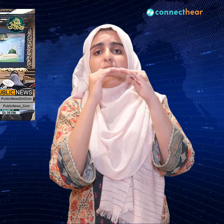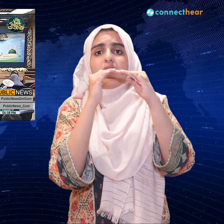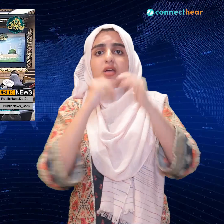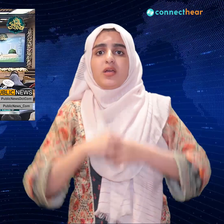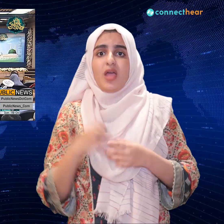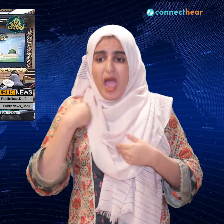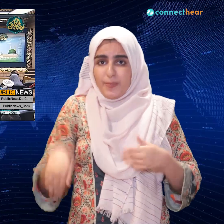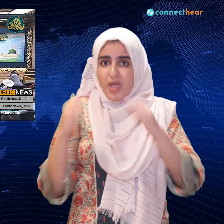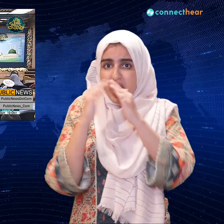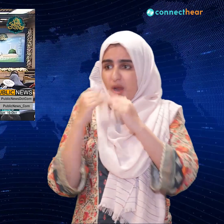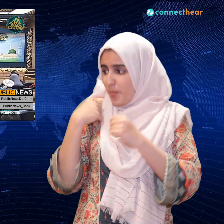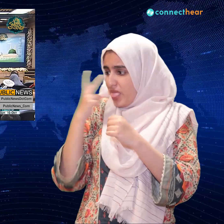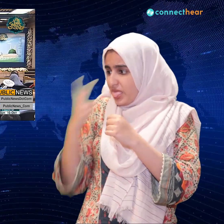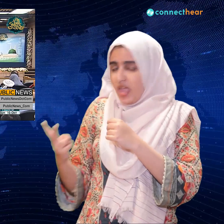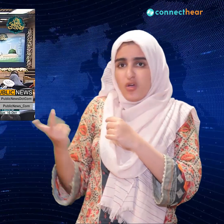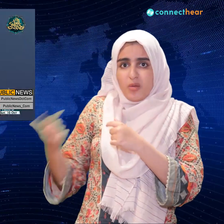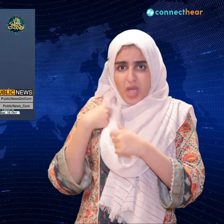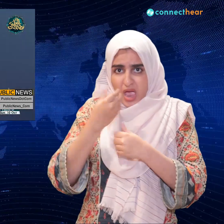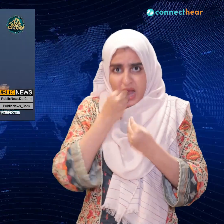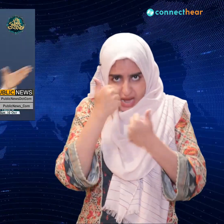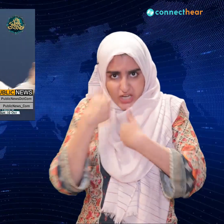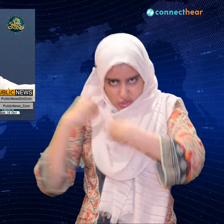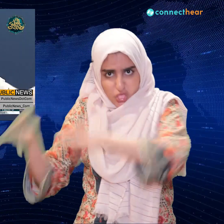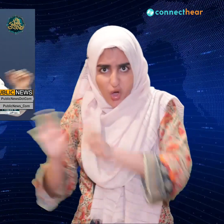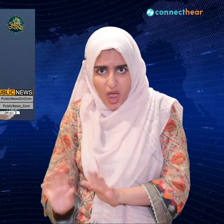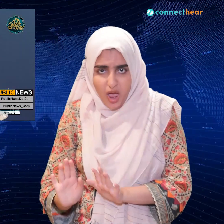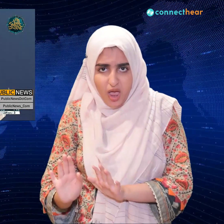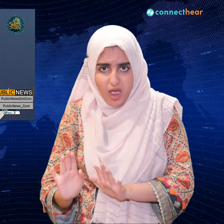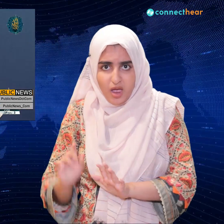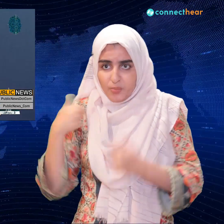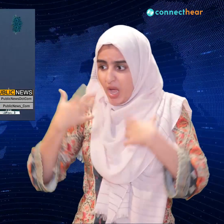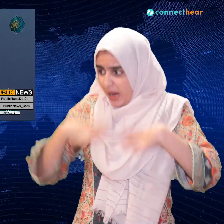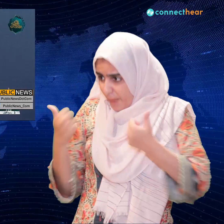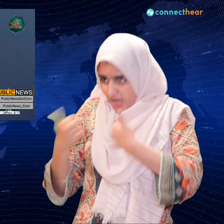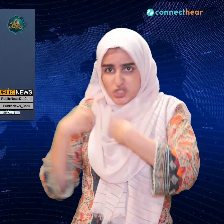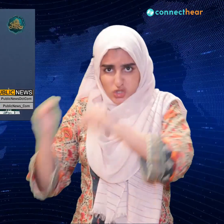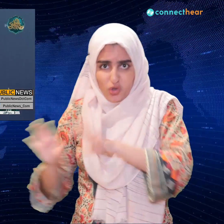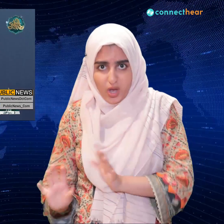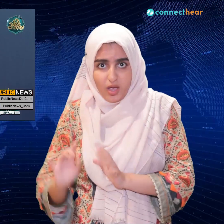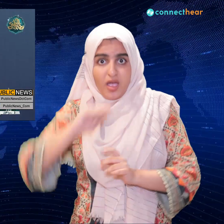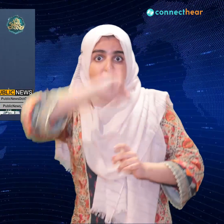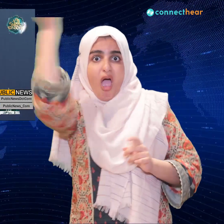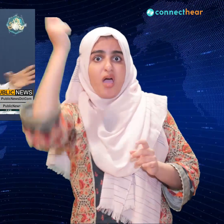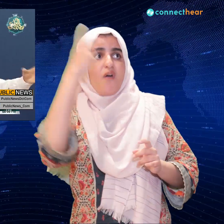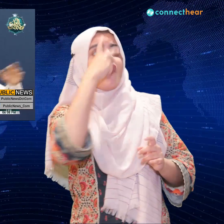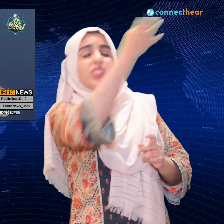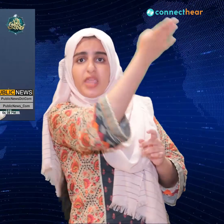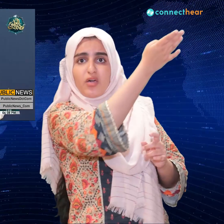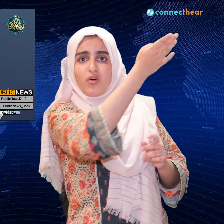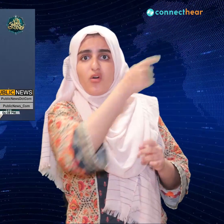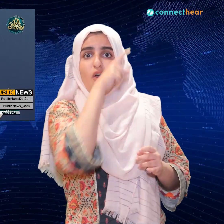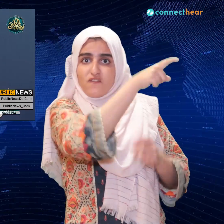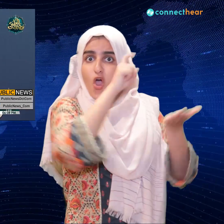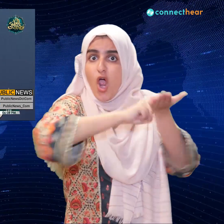ملازموں کو کیسے رکھتے ہیں. کیا ہم ان کو صحیح کھانا کھلاتے ہیں؟ کیا ہم ان کو صحیح دیتے ہیں؟ مغرب میں ذرا دیکھ لیں، ان کے پاس رائٹس ہے